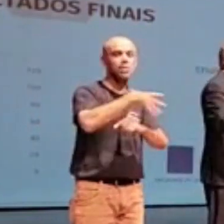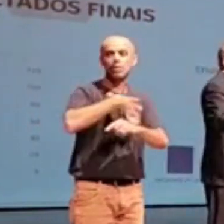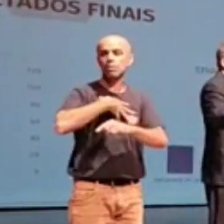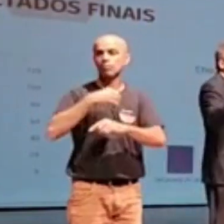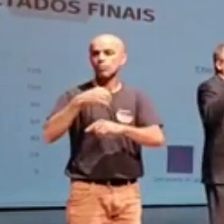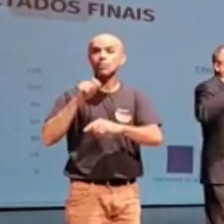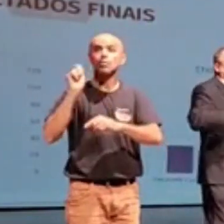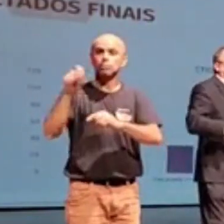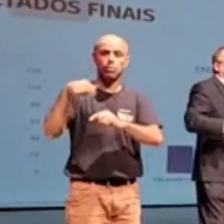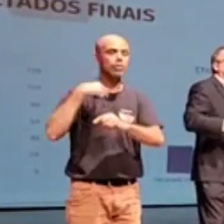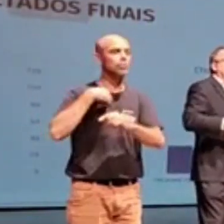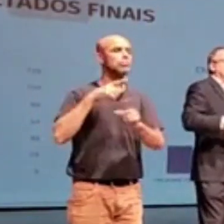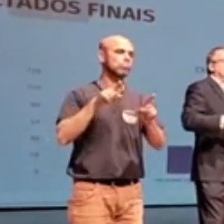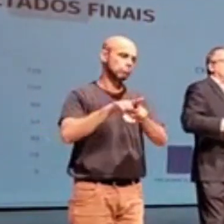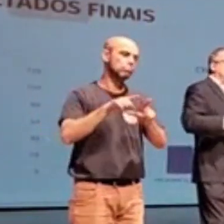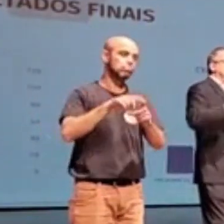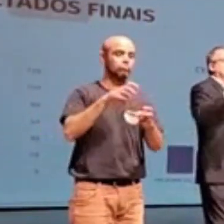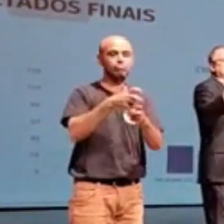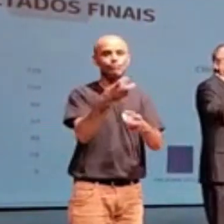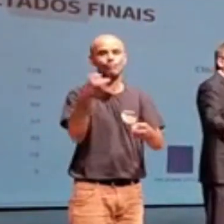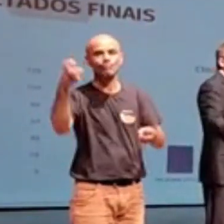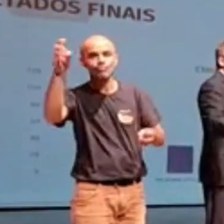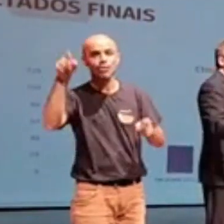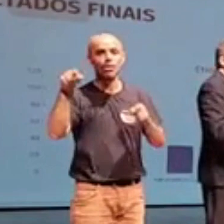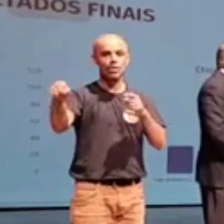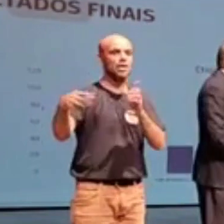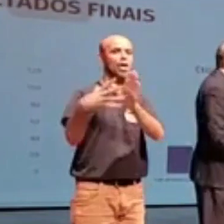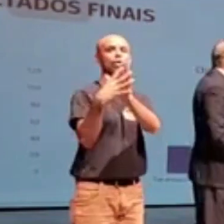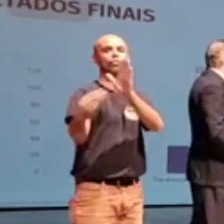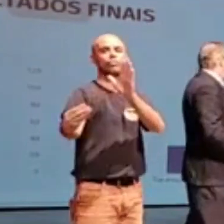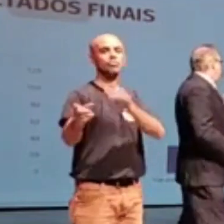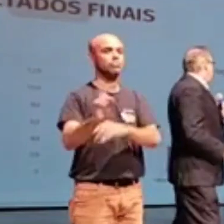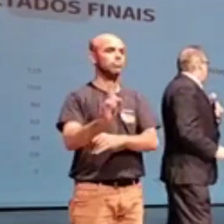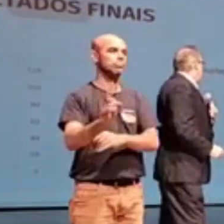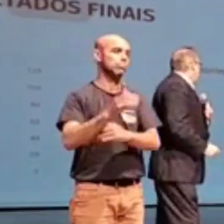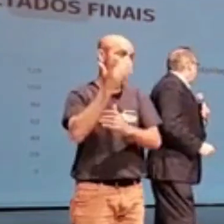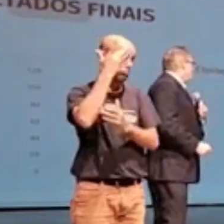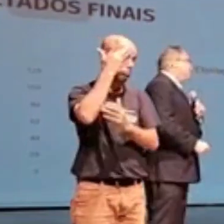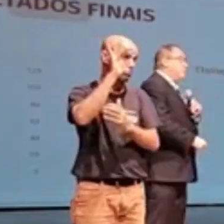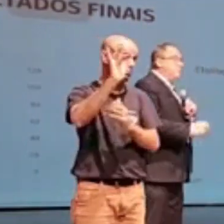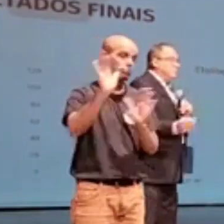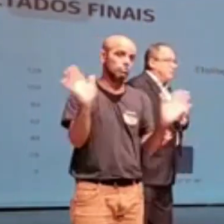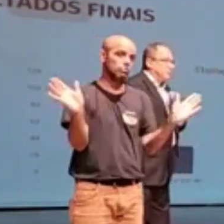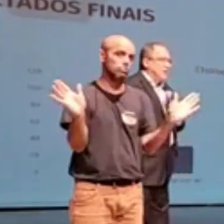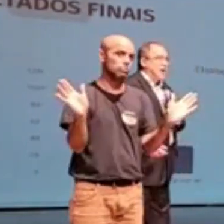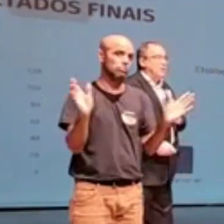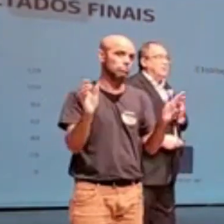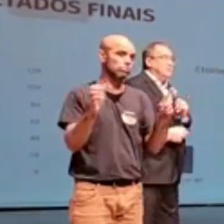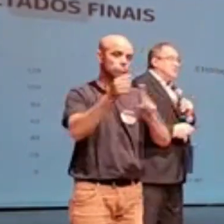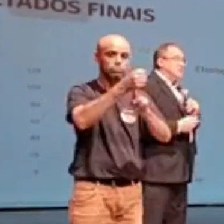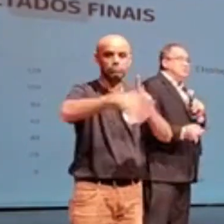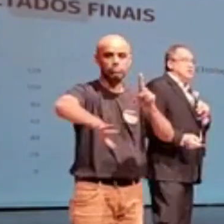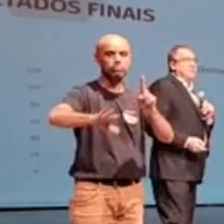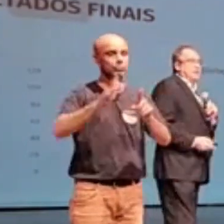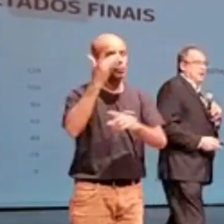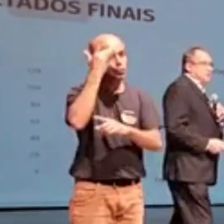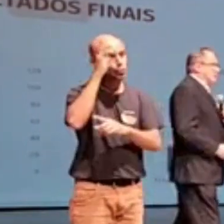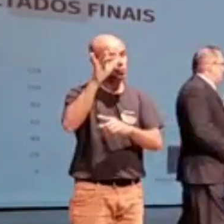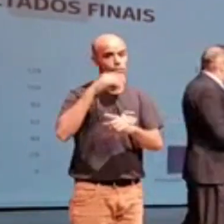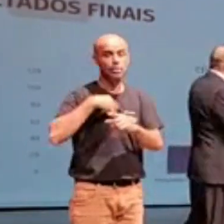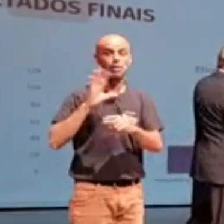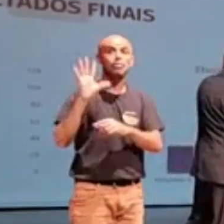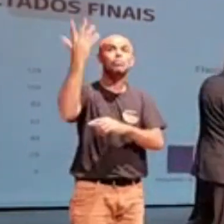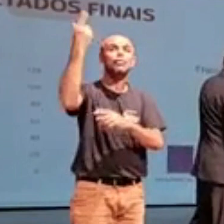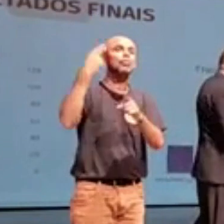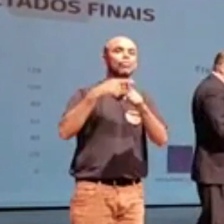filho, que você tenha escoliose, ele vai herdar. Então, é multifatorial, então a gente não sabe a causa